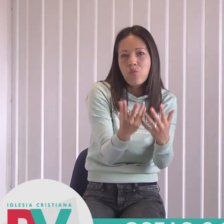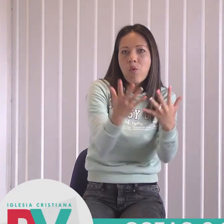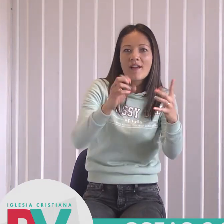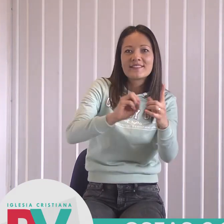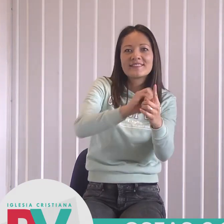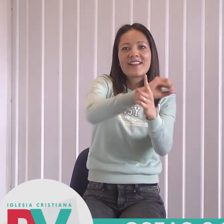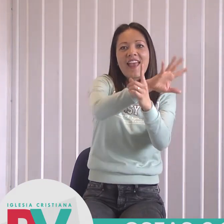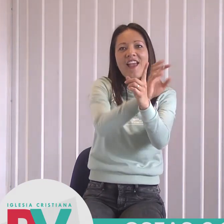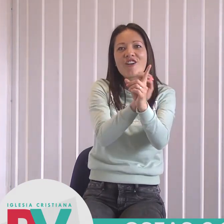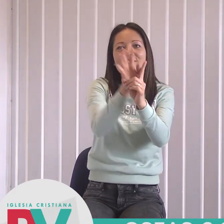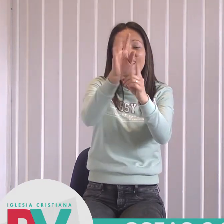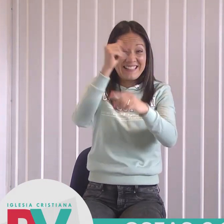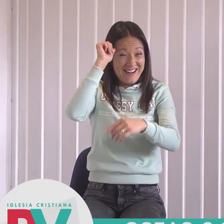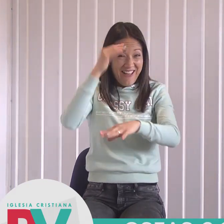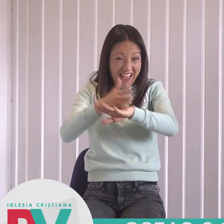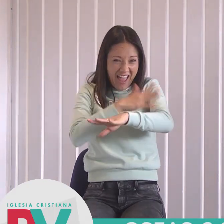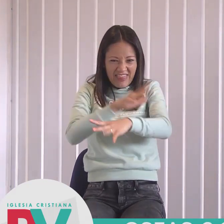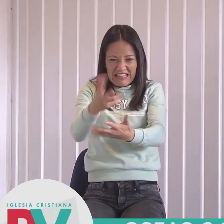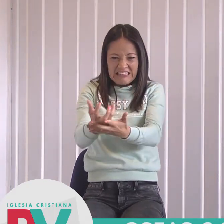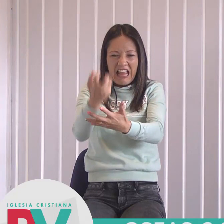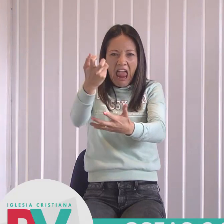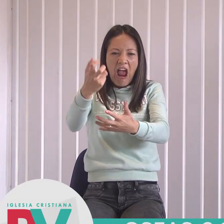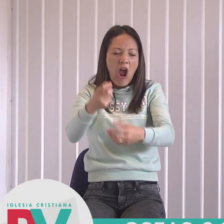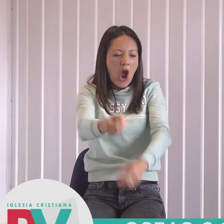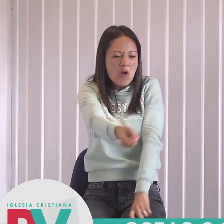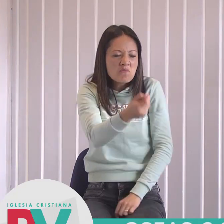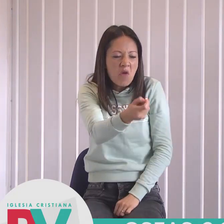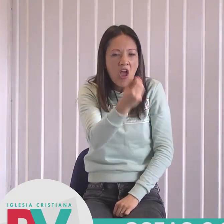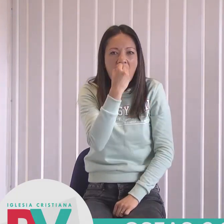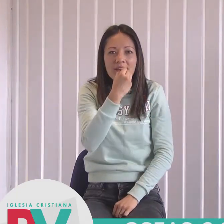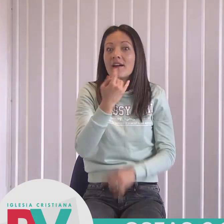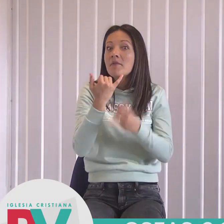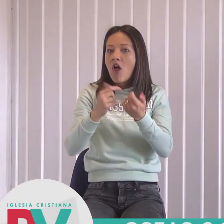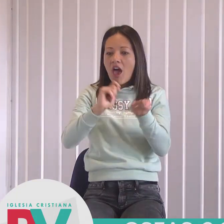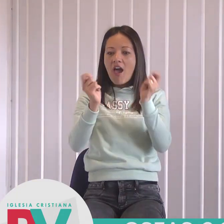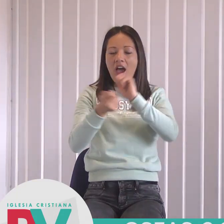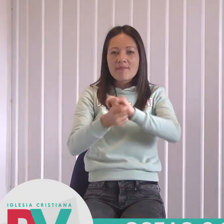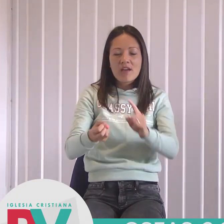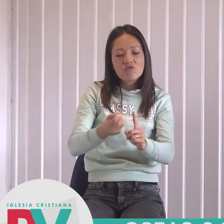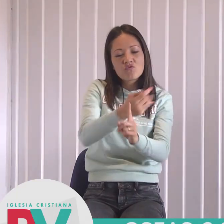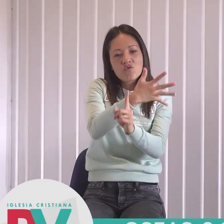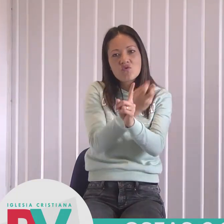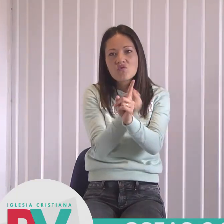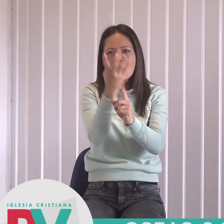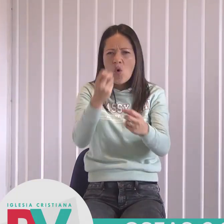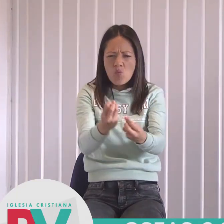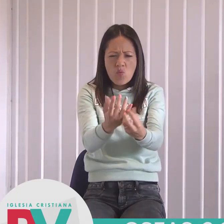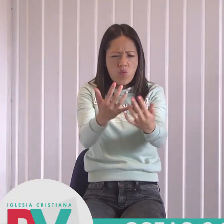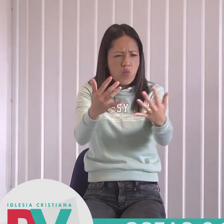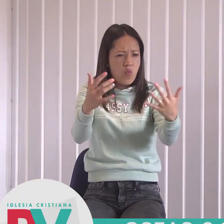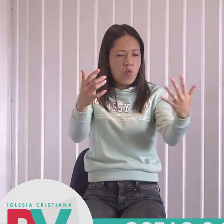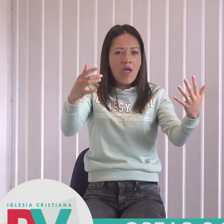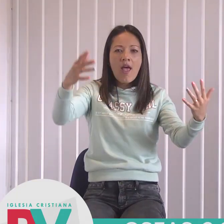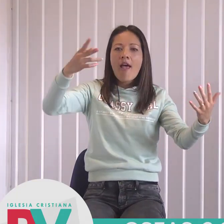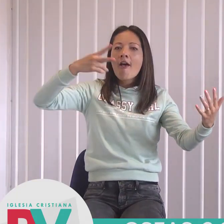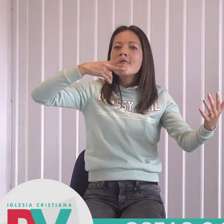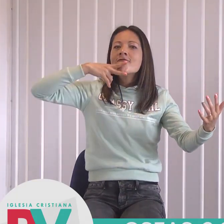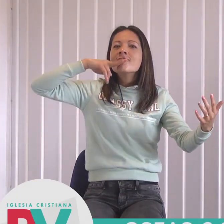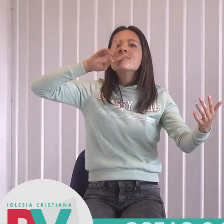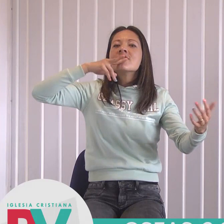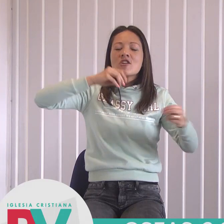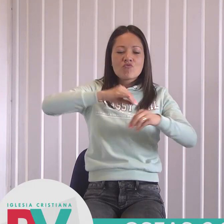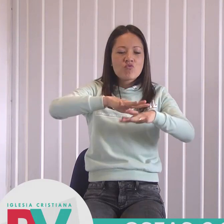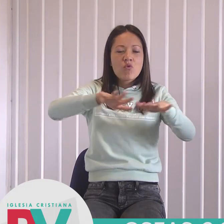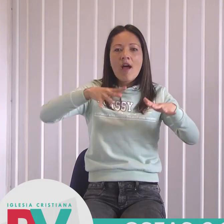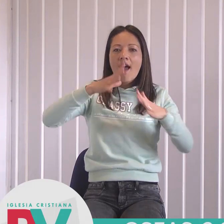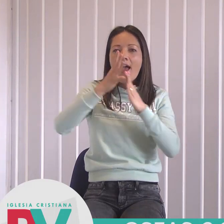volverá fértil. ¿Se acuerda que antes dijo que lo volvería un matorral? Ahora ¿qué dice? Que la volverá fértil. Al vino y al aceite. Y